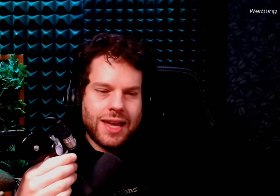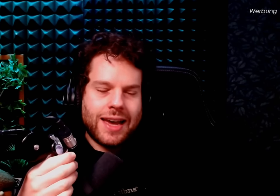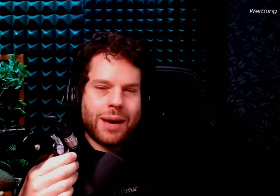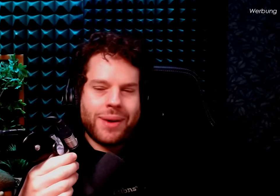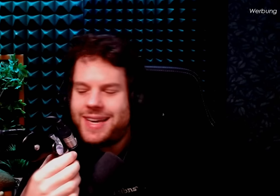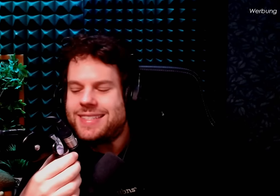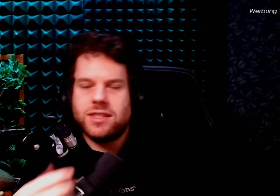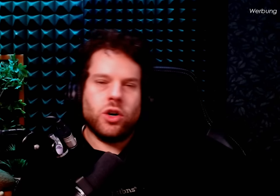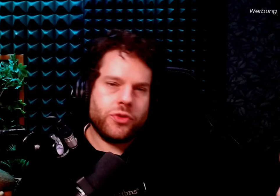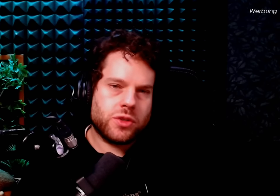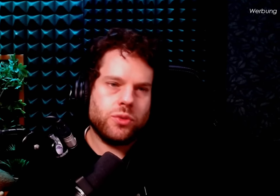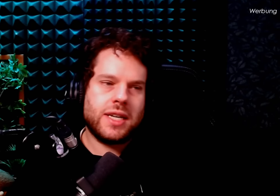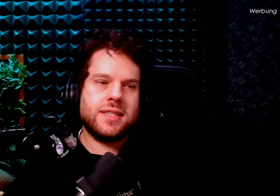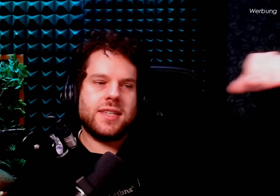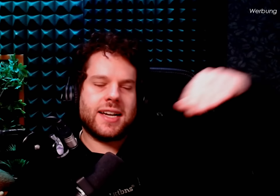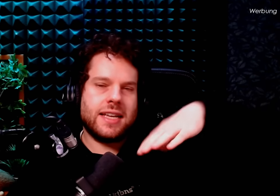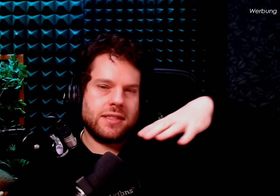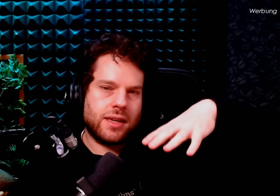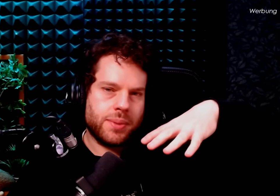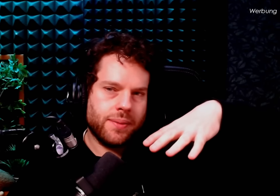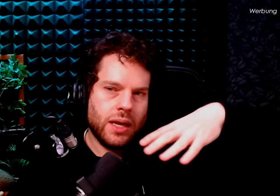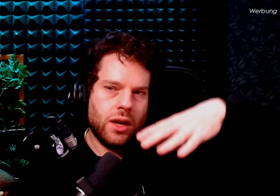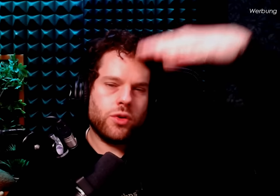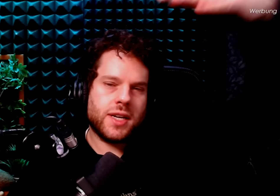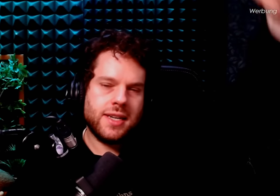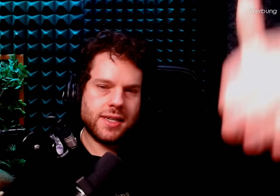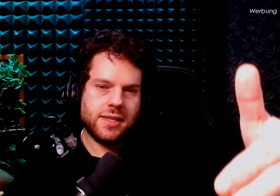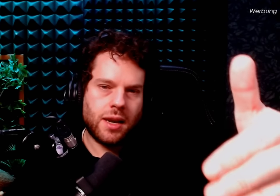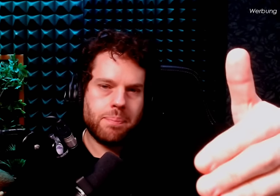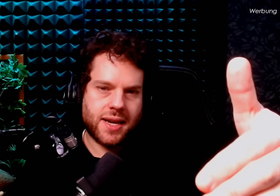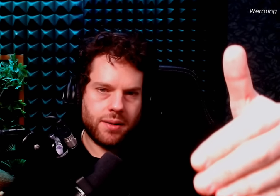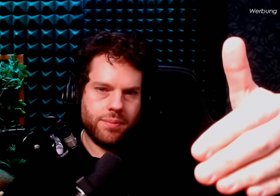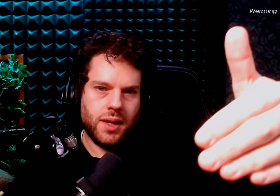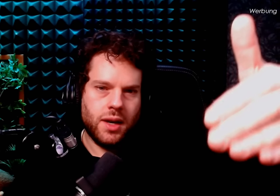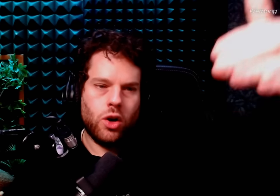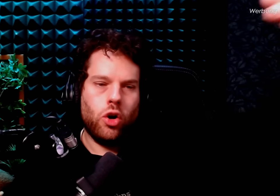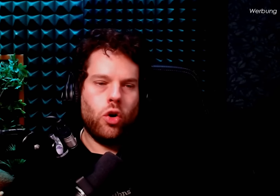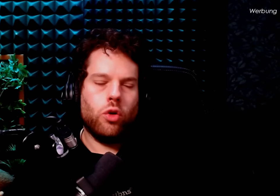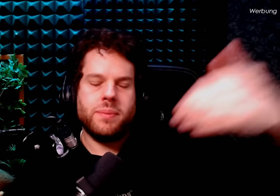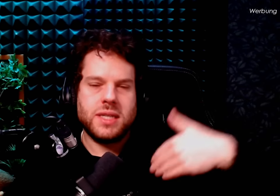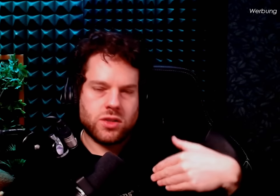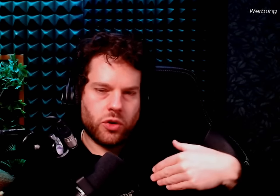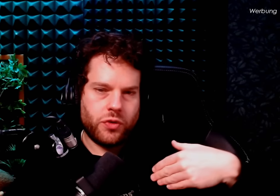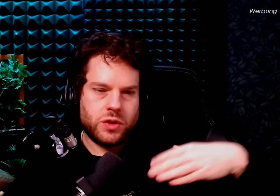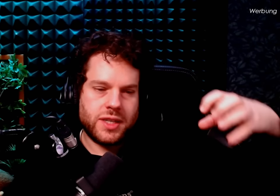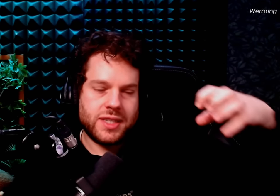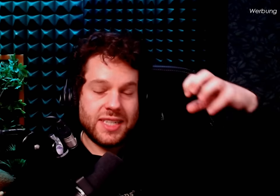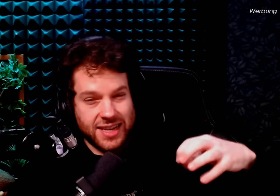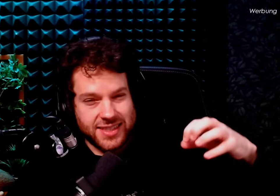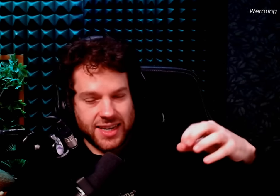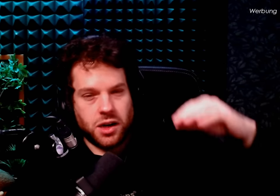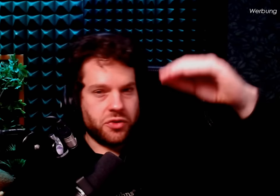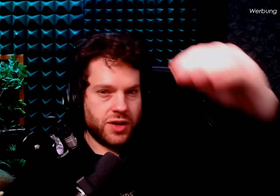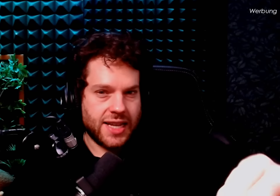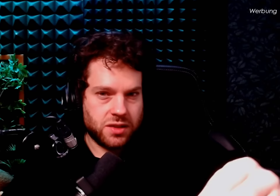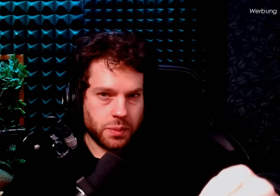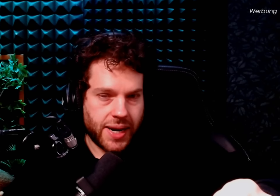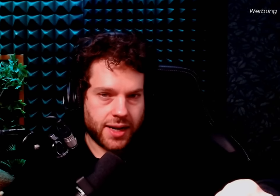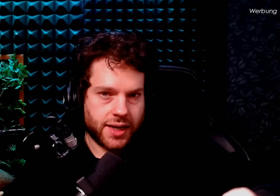Aber es ist oft so, dass es ja Kassen gibt. Und dahinter ist ja der Bäcker. Bei mir ist es oft so, dass ich erst einkaufe und dann zum Bäcker